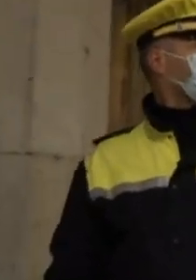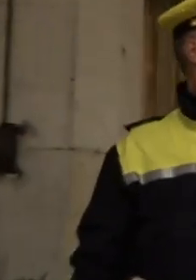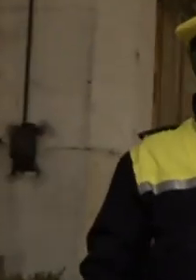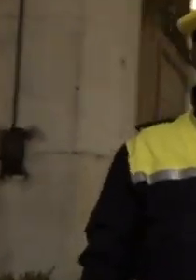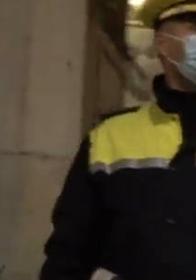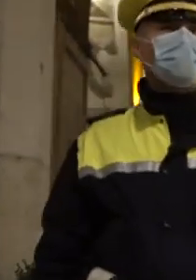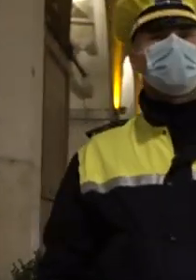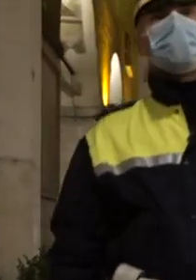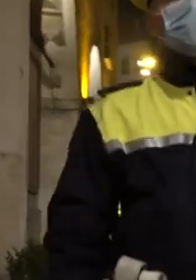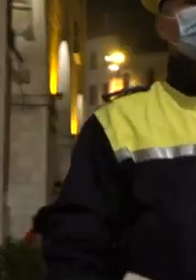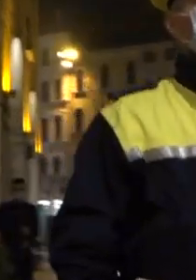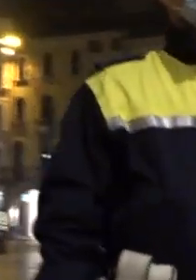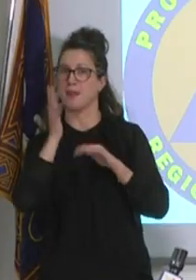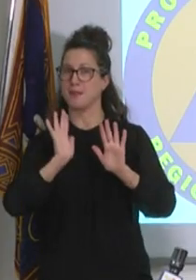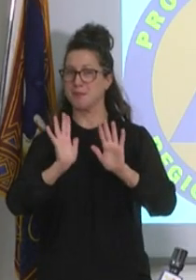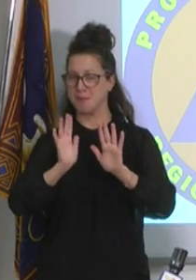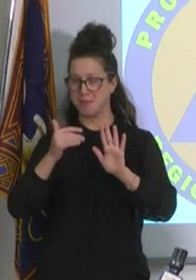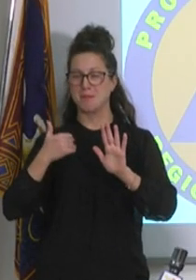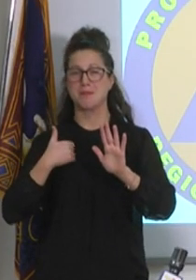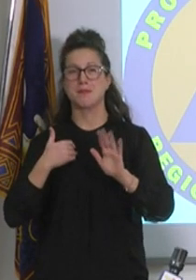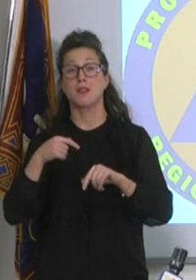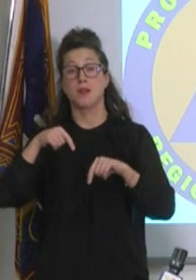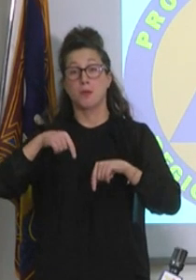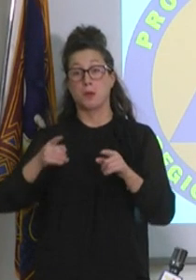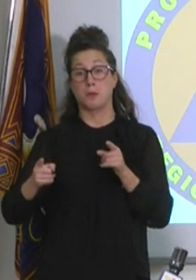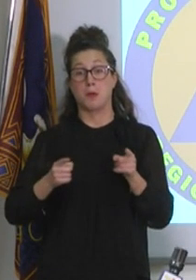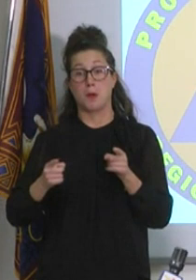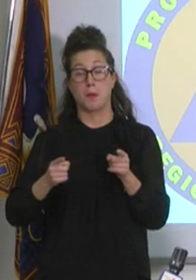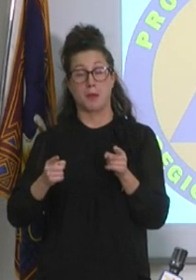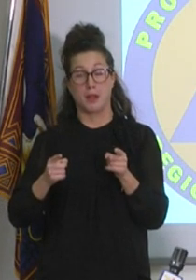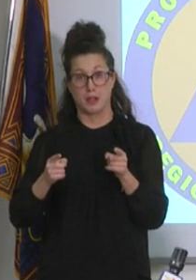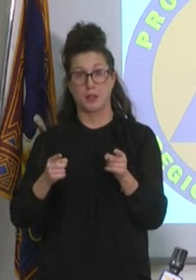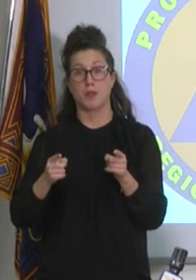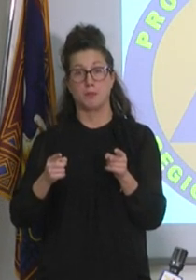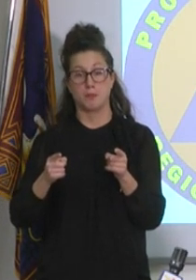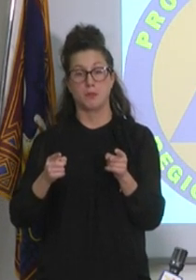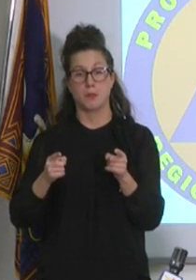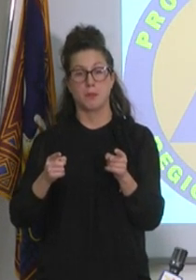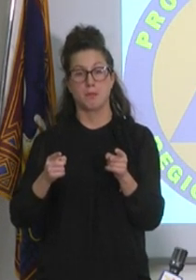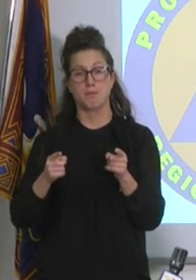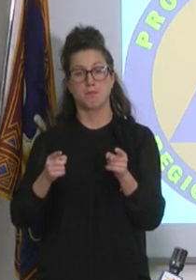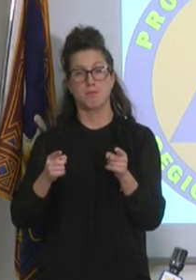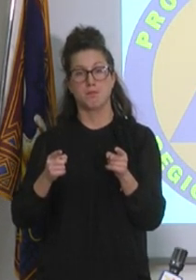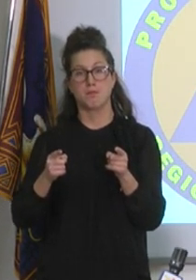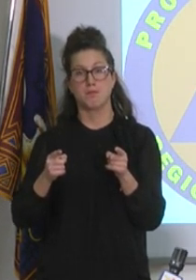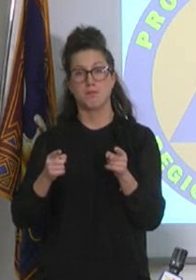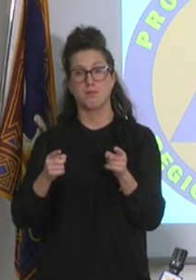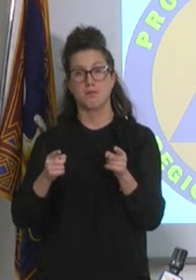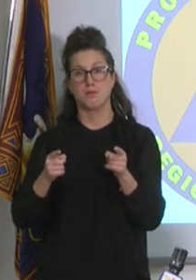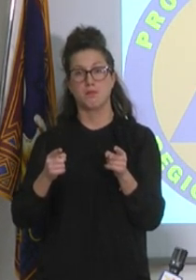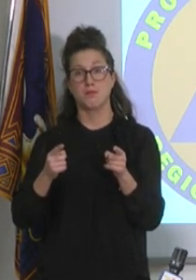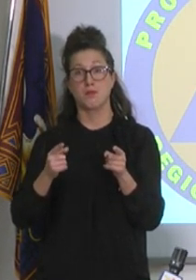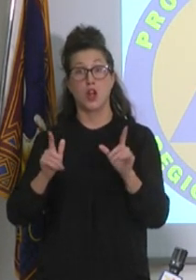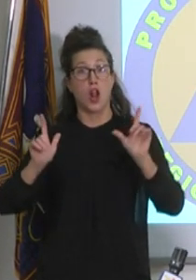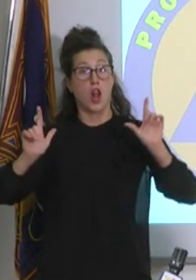in questo momento diciamo che non intravediamo assolutamente diciamo soluzioni con love da uno